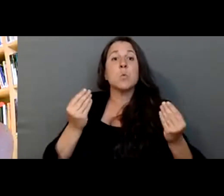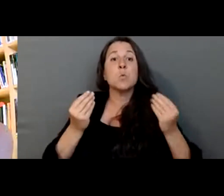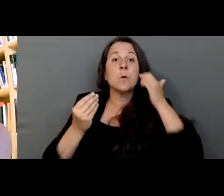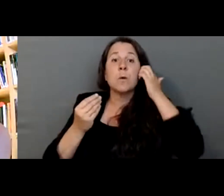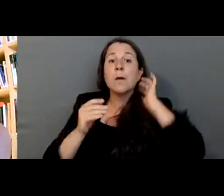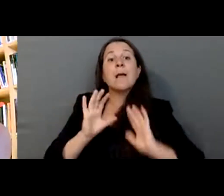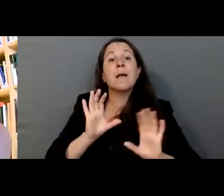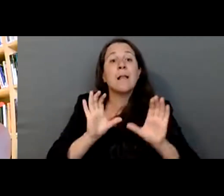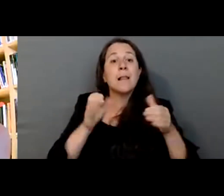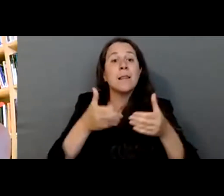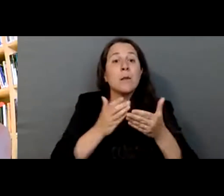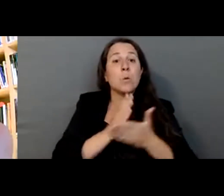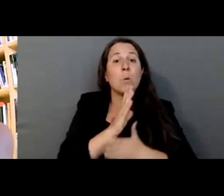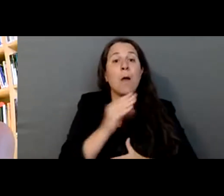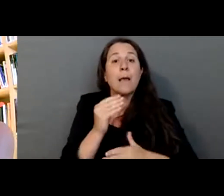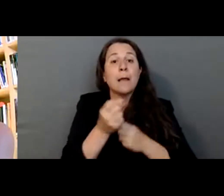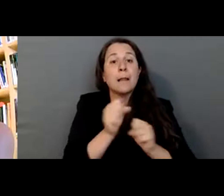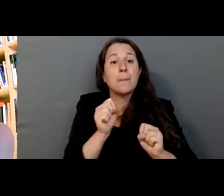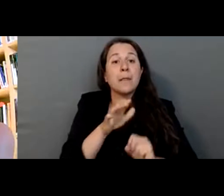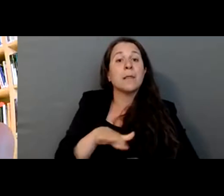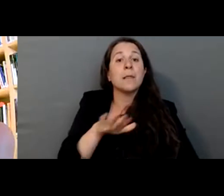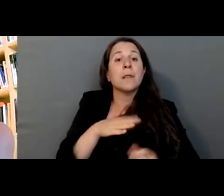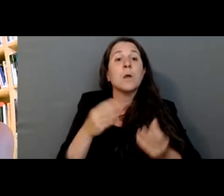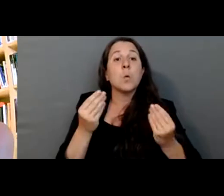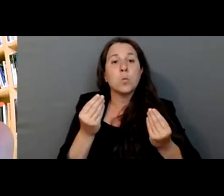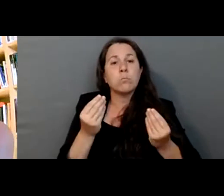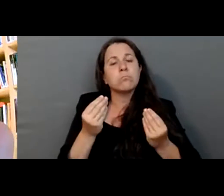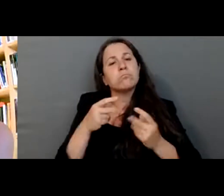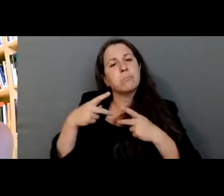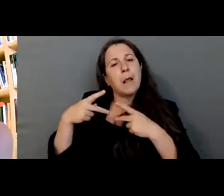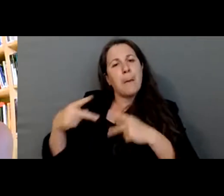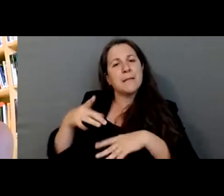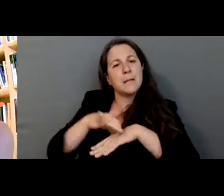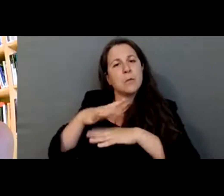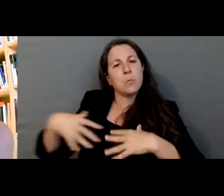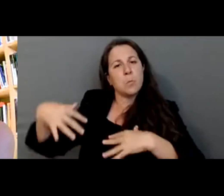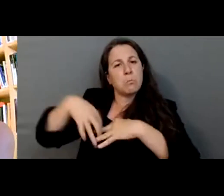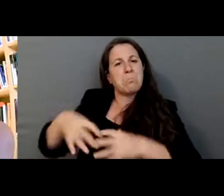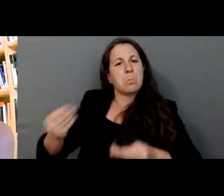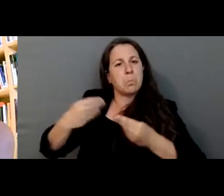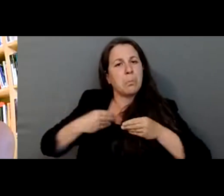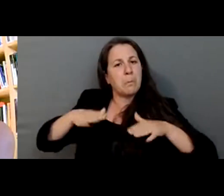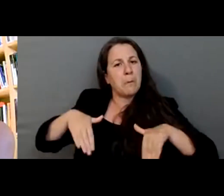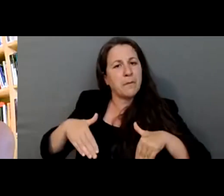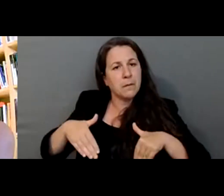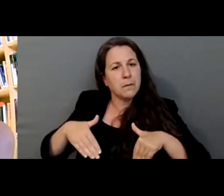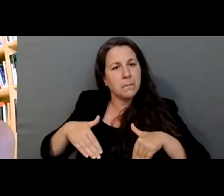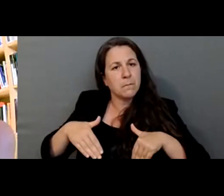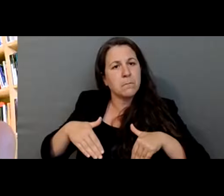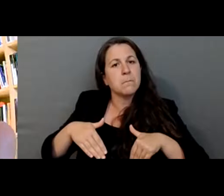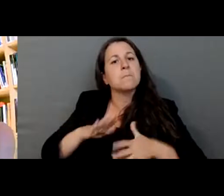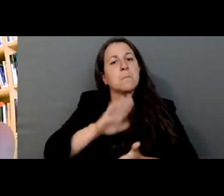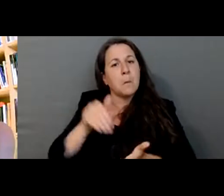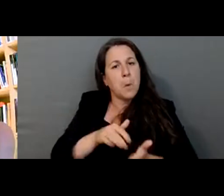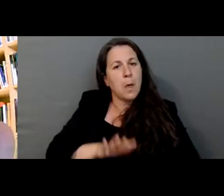droits et libertés comme organisation. Elle est en territoire autochtone non cédé, Tiatiaillé, Montréal, qui